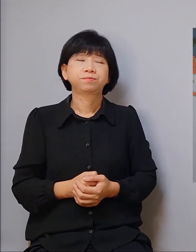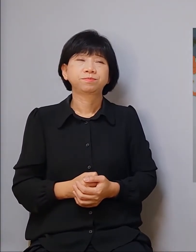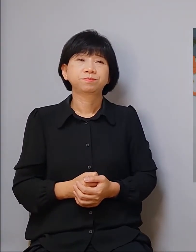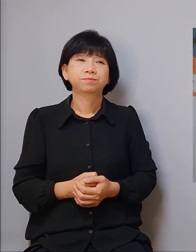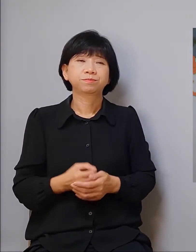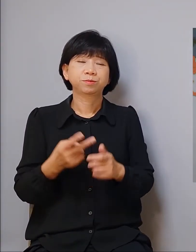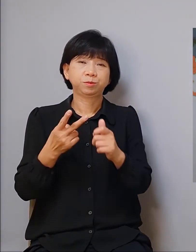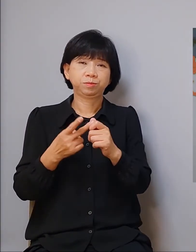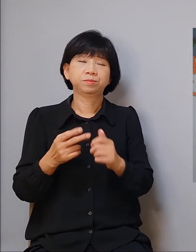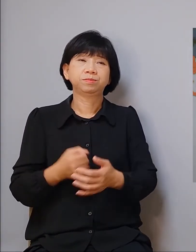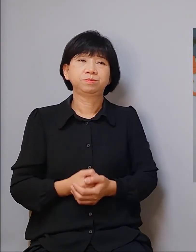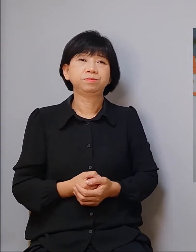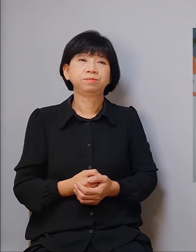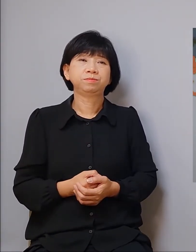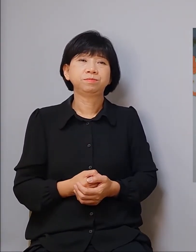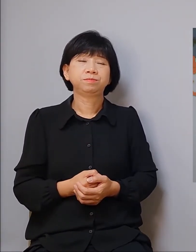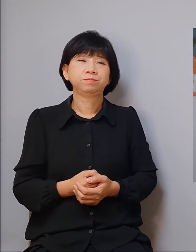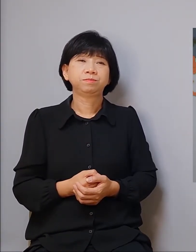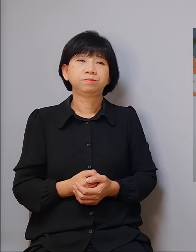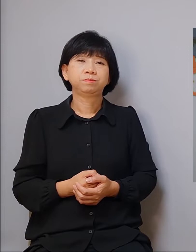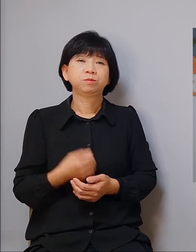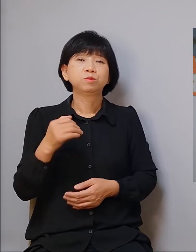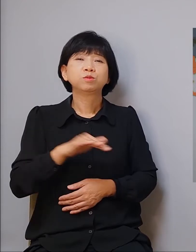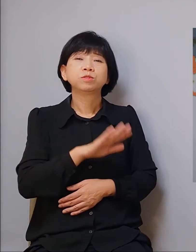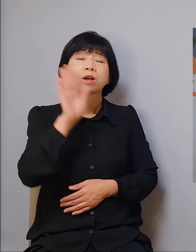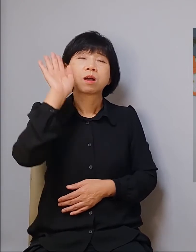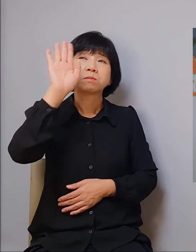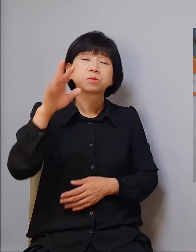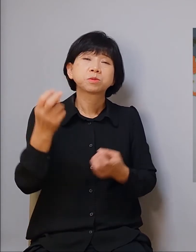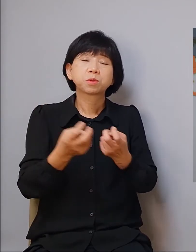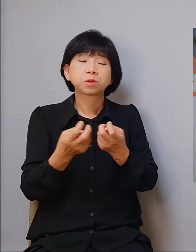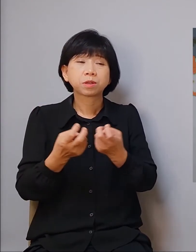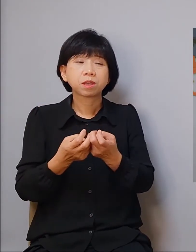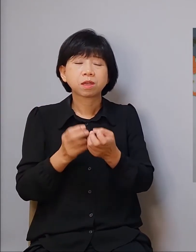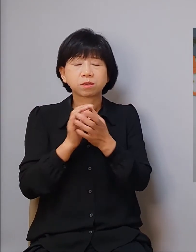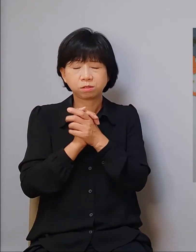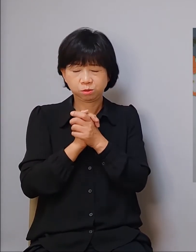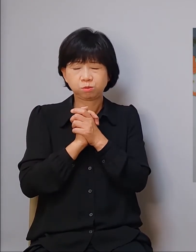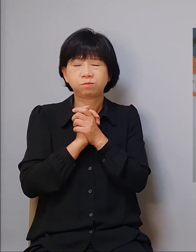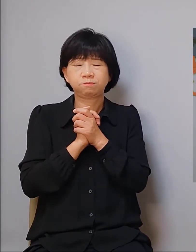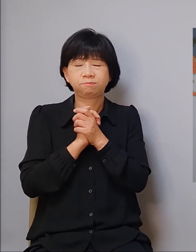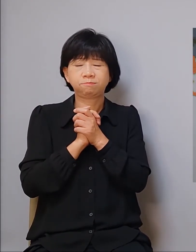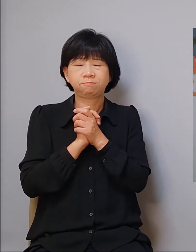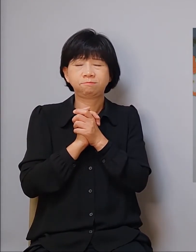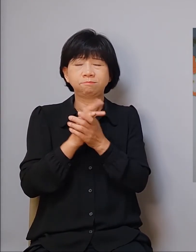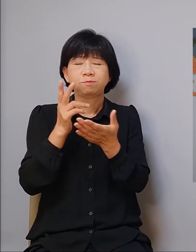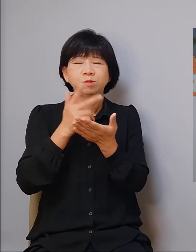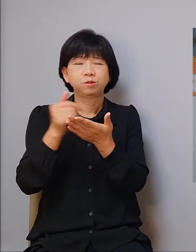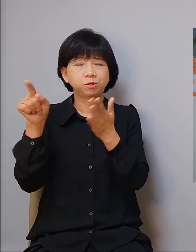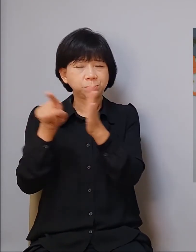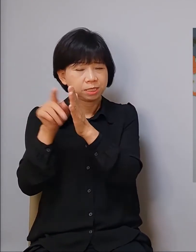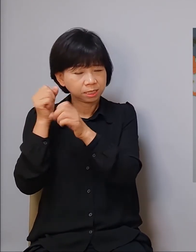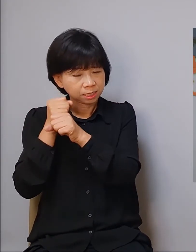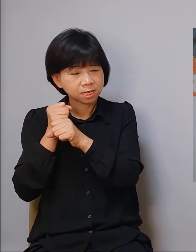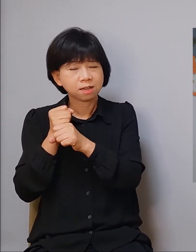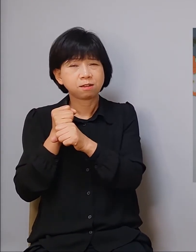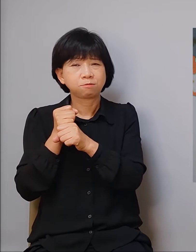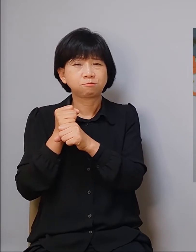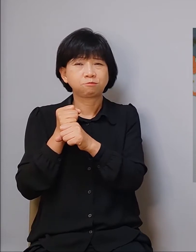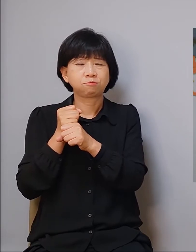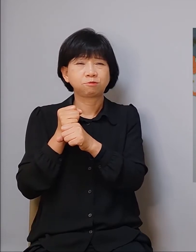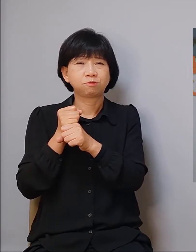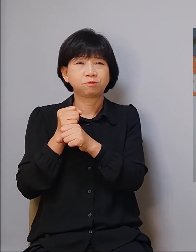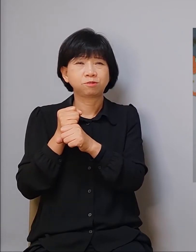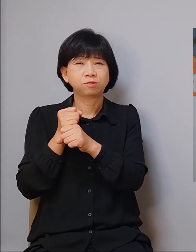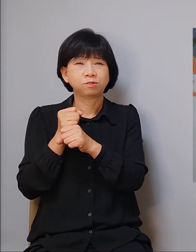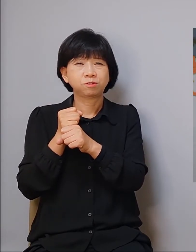거죠. 그럼 우리가 어떻게 해야 할까요? 오직 기도하고 주님을 신뢰하며 역경의